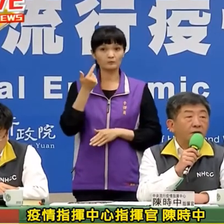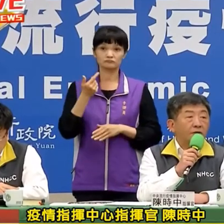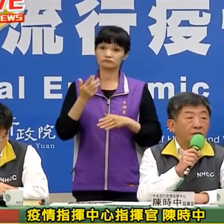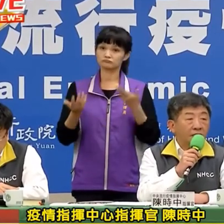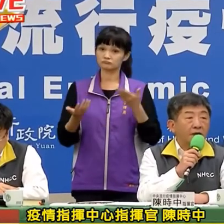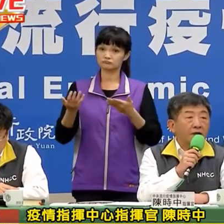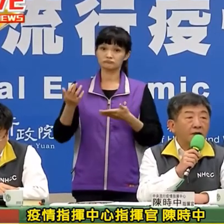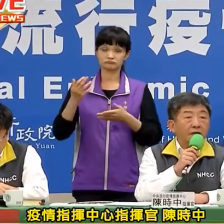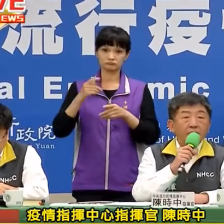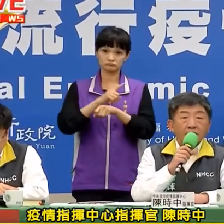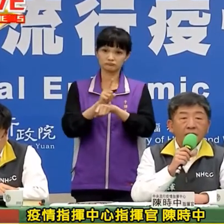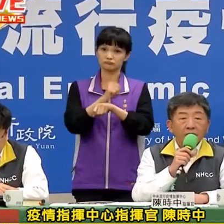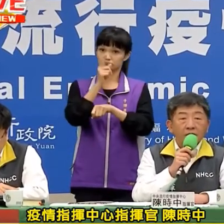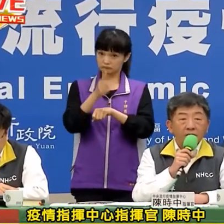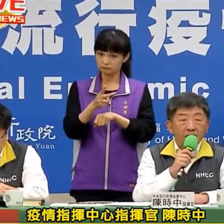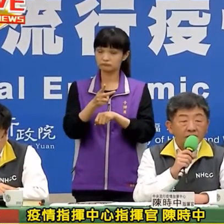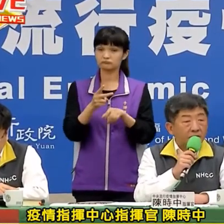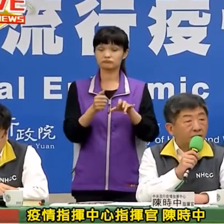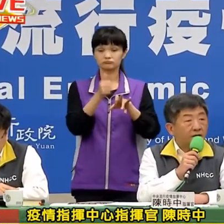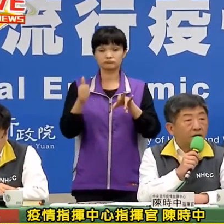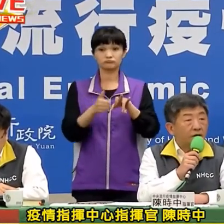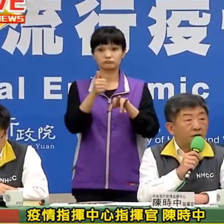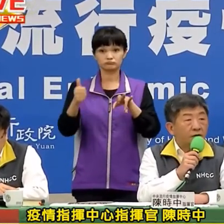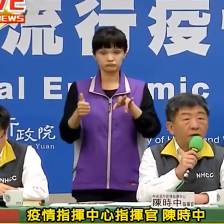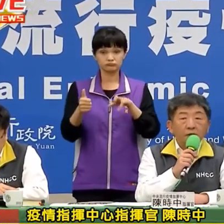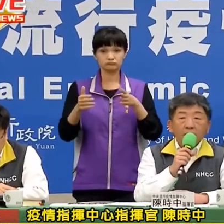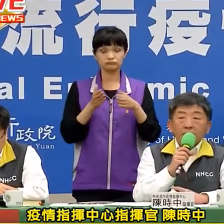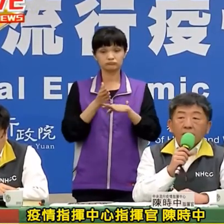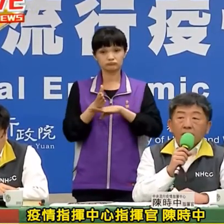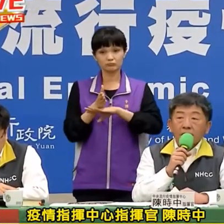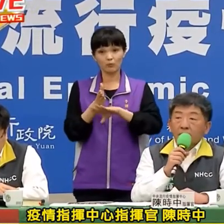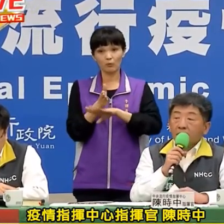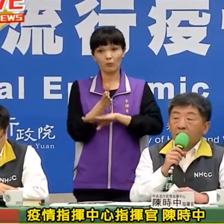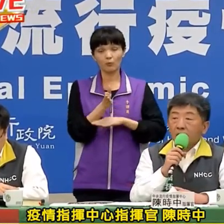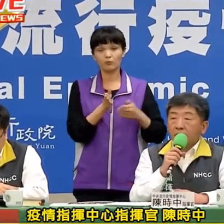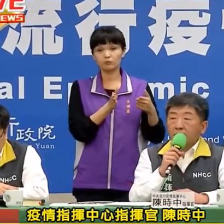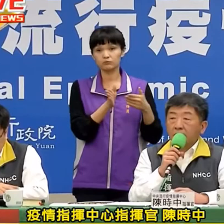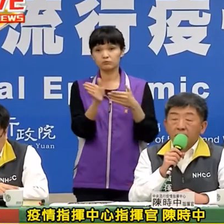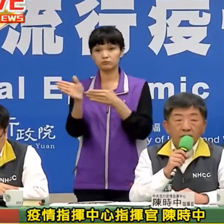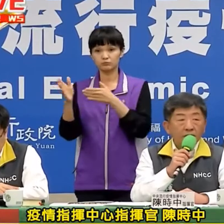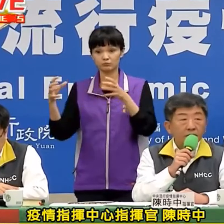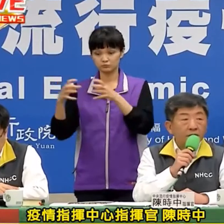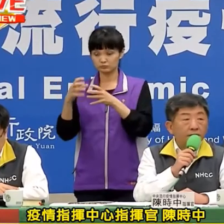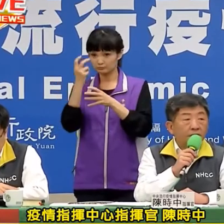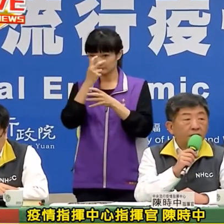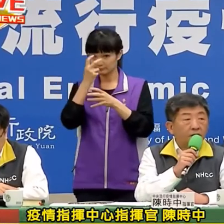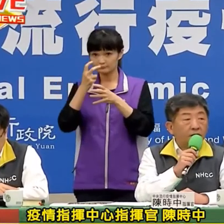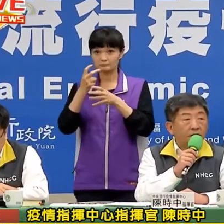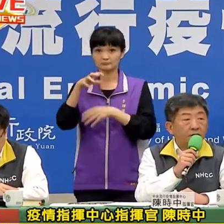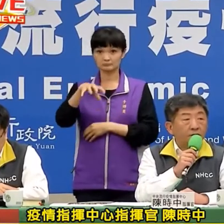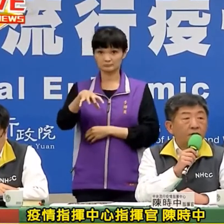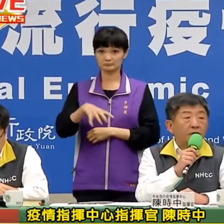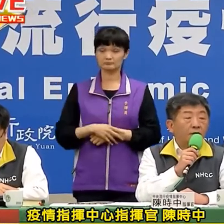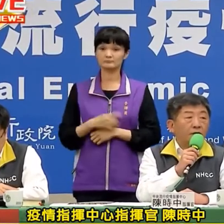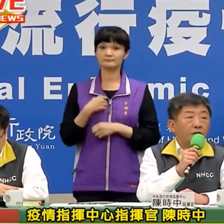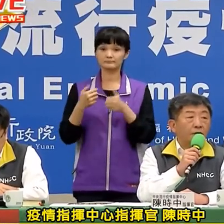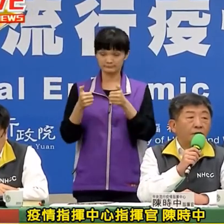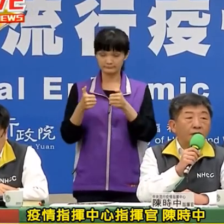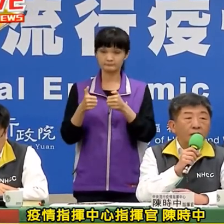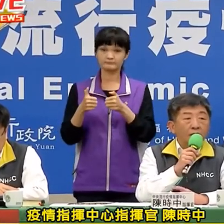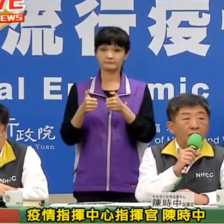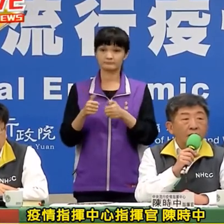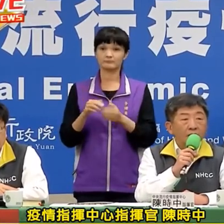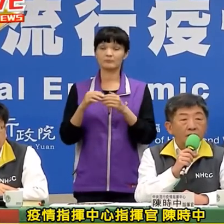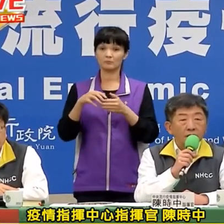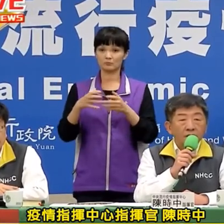从机场就离开了，然后到我们的集中检疫所。那这边也要特别哈，谢谢我们那个布里桃